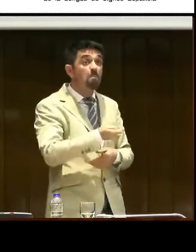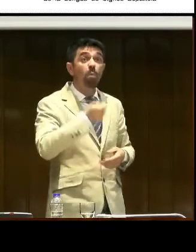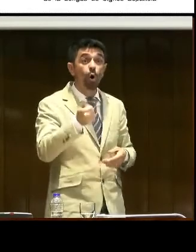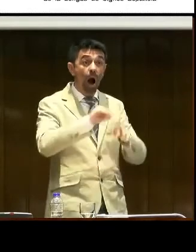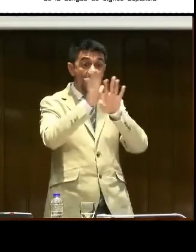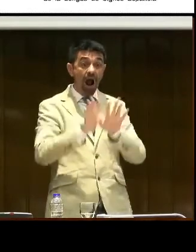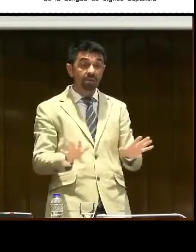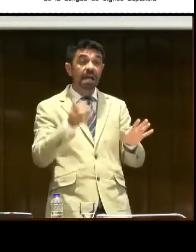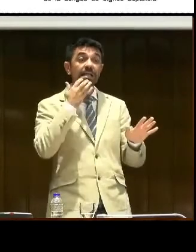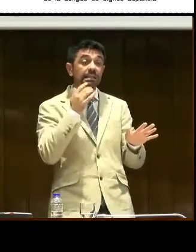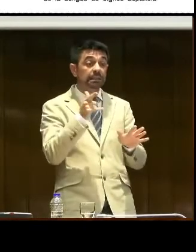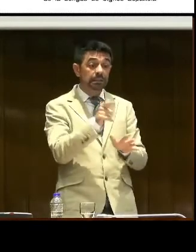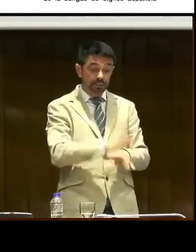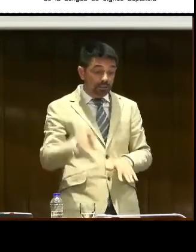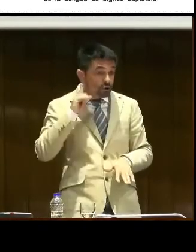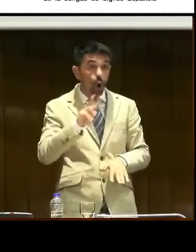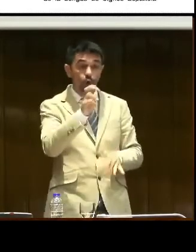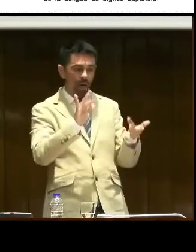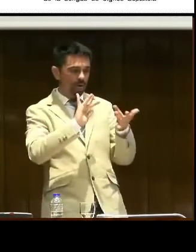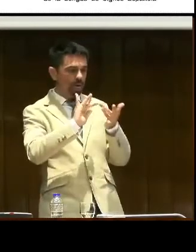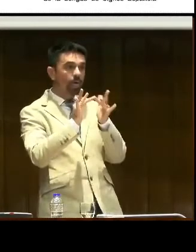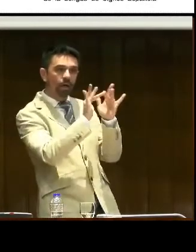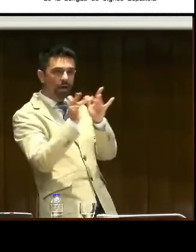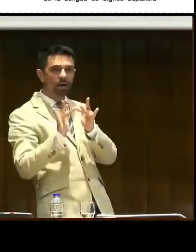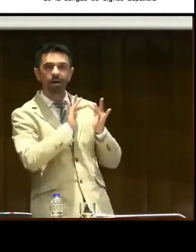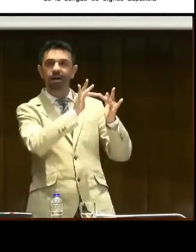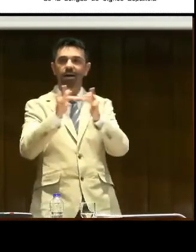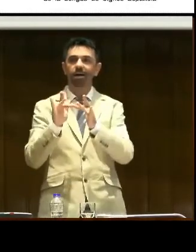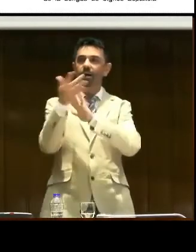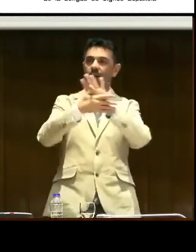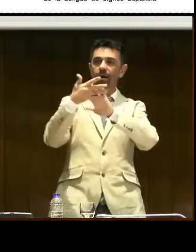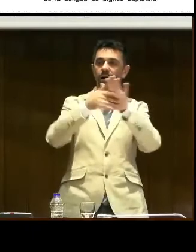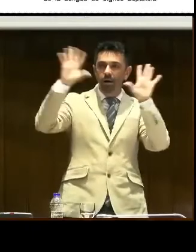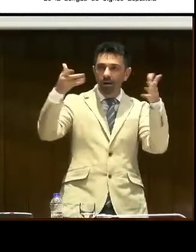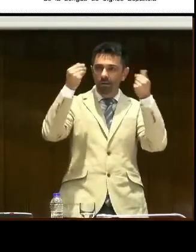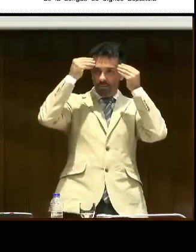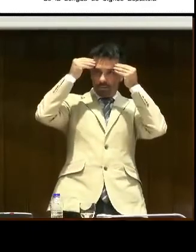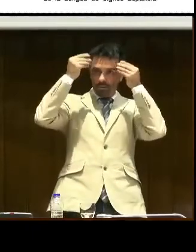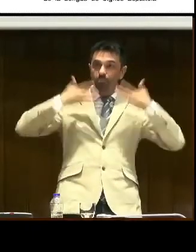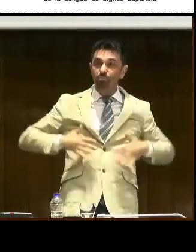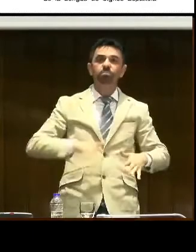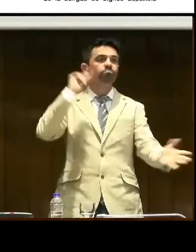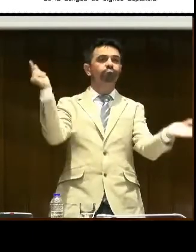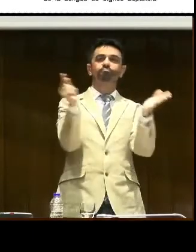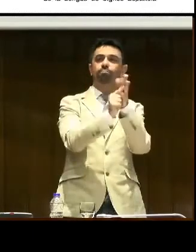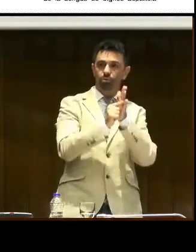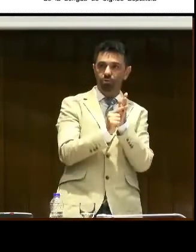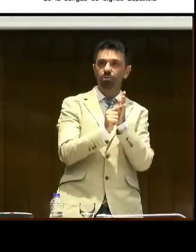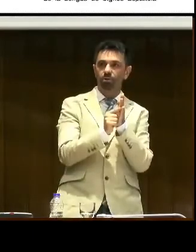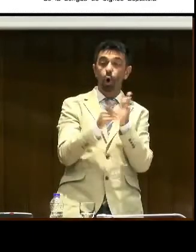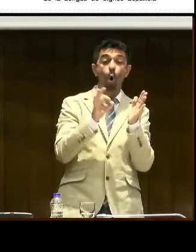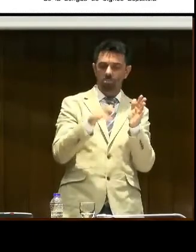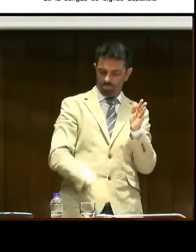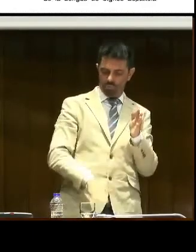gran destreza en contacto con otros niños sordos en los colegios o ya de adultos en